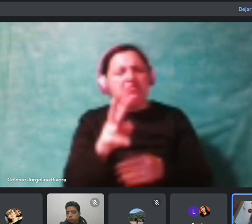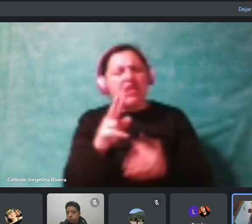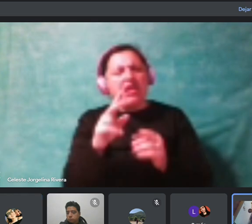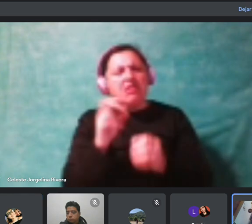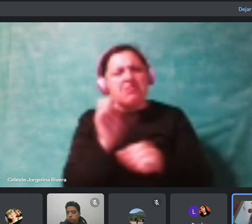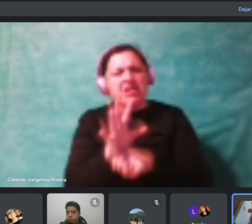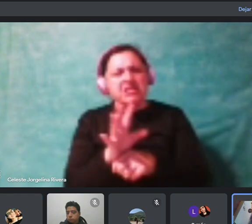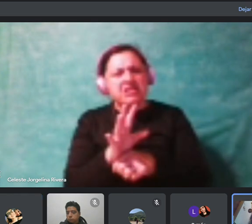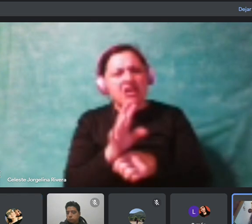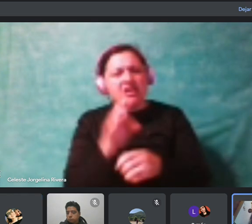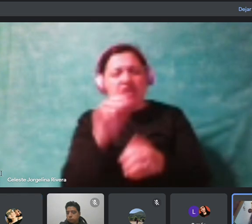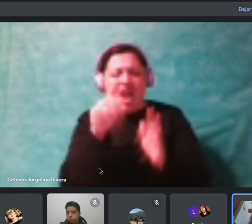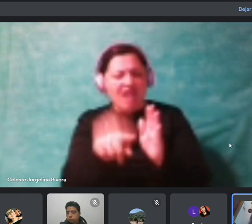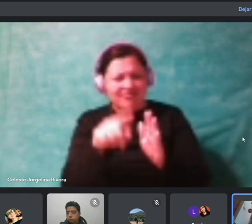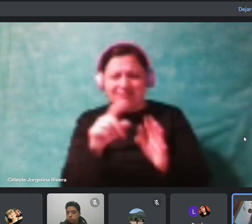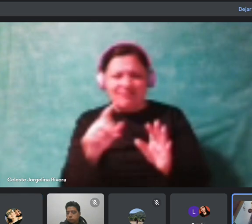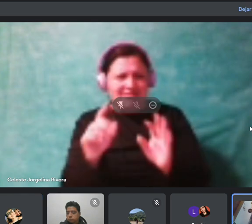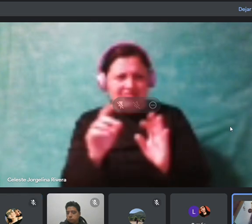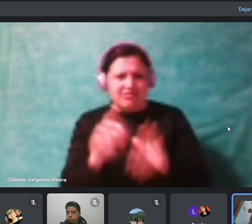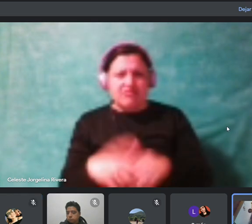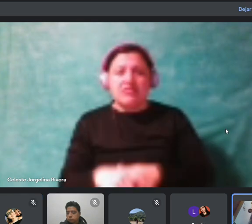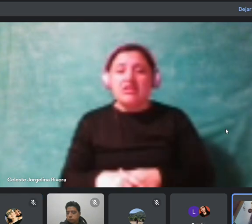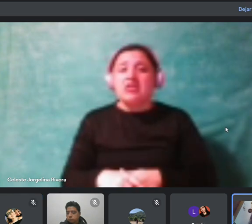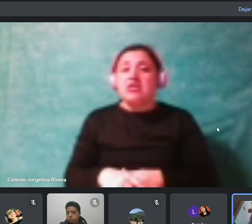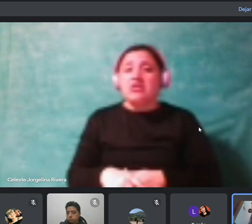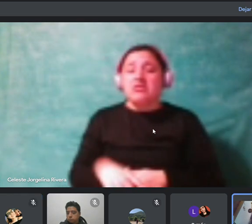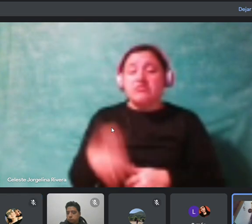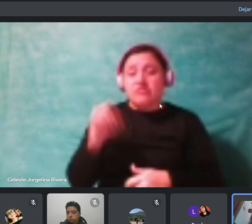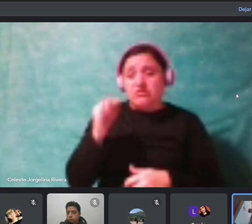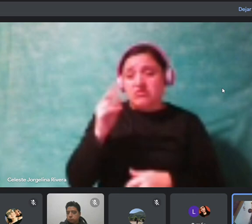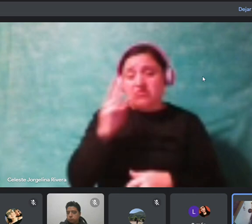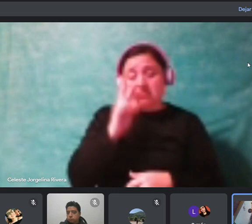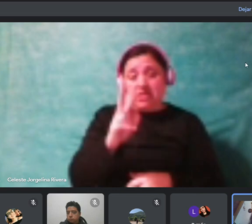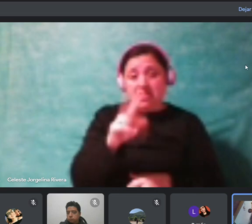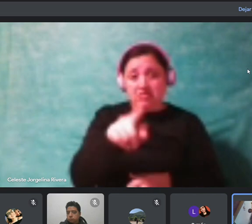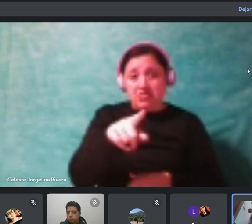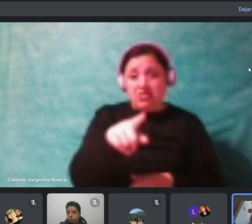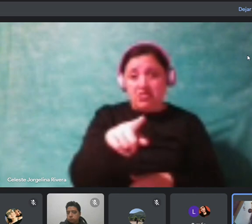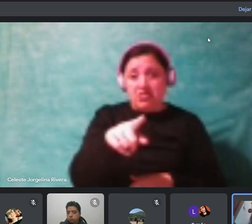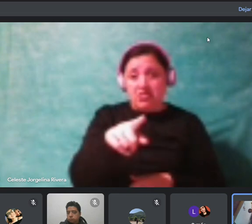Así, así. Este les mandé, ¿sí? Ahí lo están viendo.